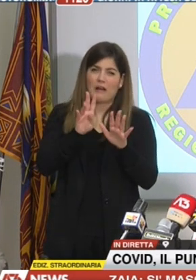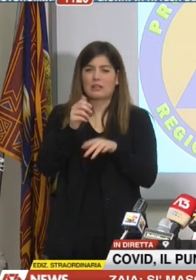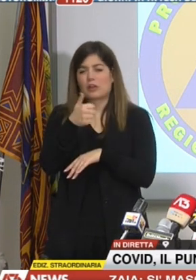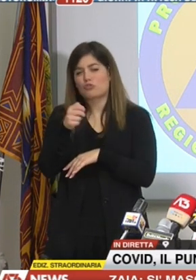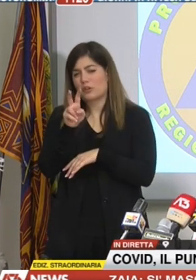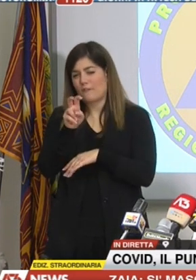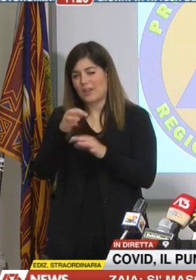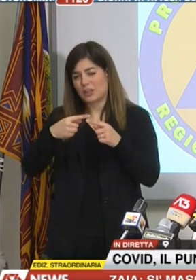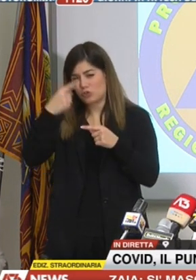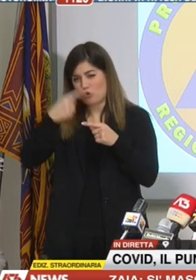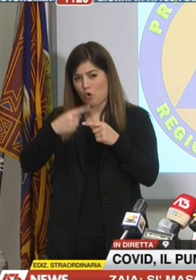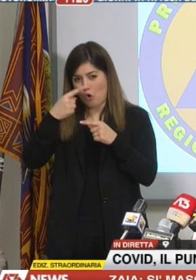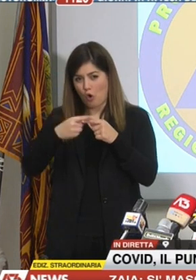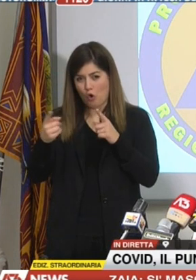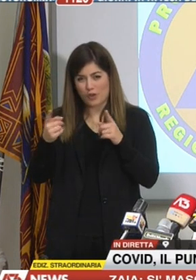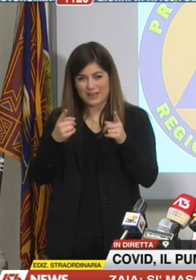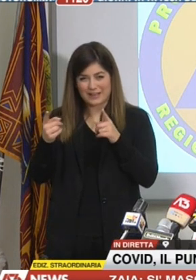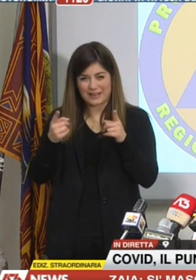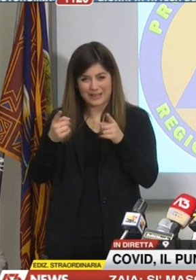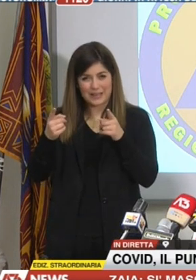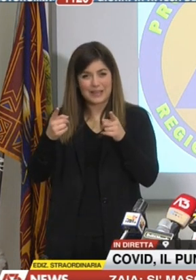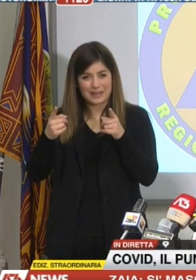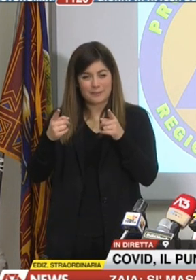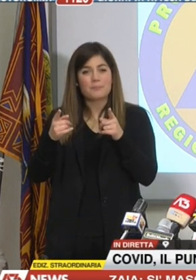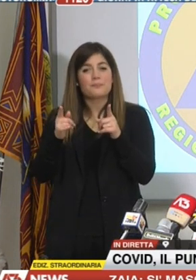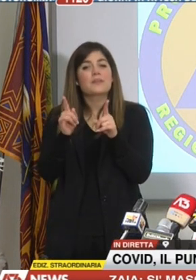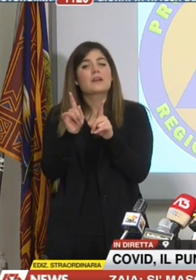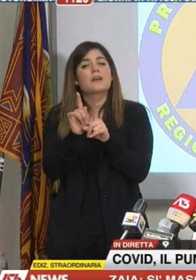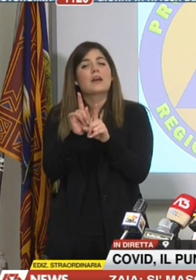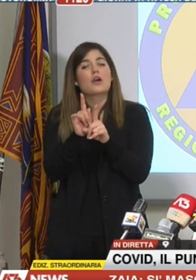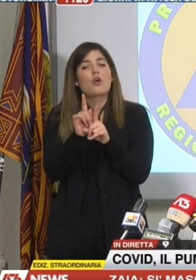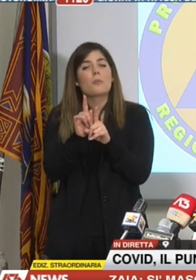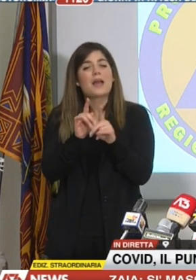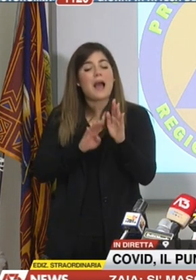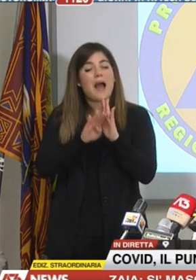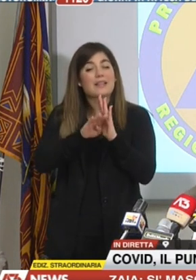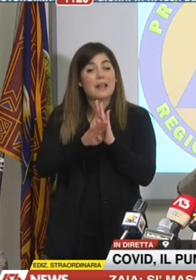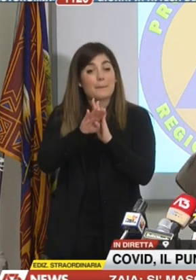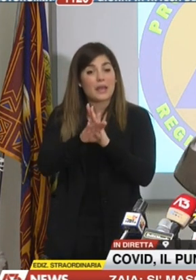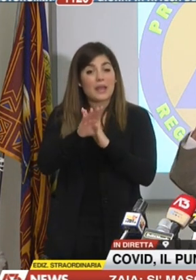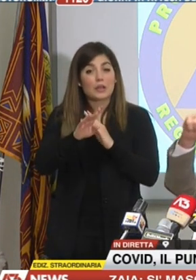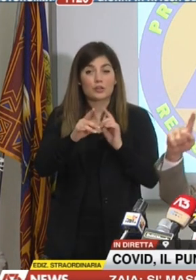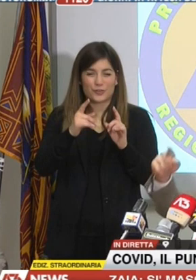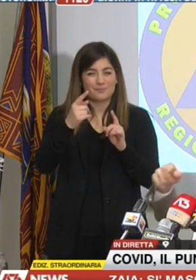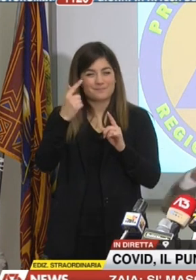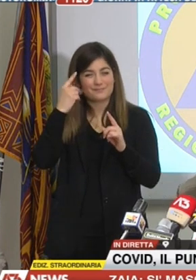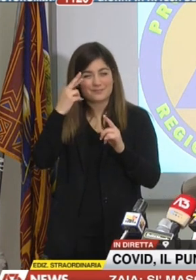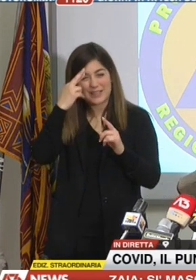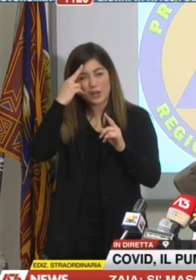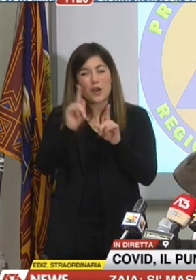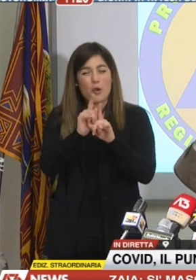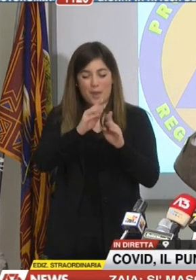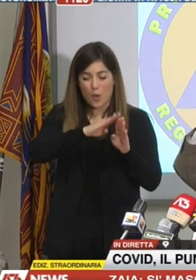nei casi, diciamo, dove c'è stata più tenuta dell'andamento della gaussiana, della curva campana classica,